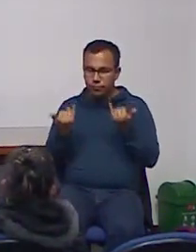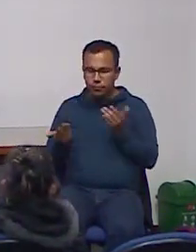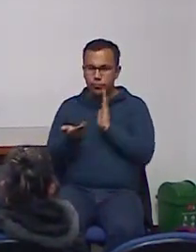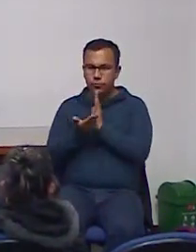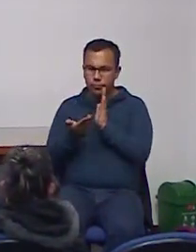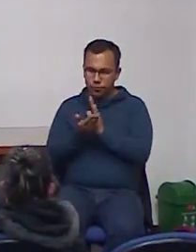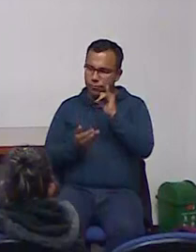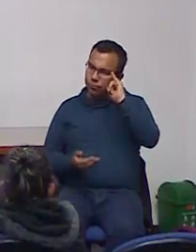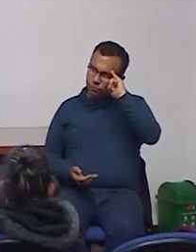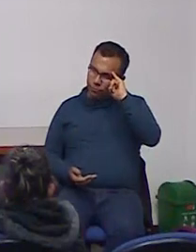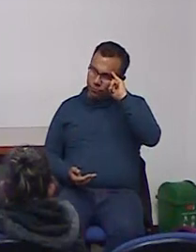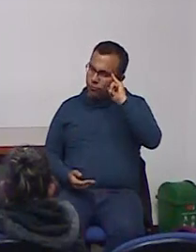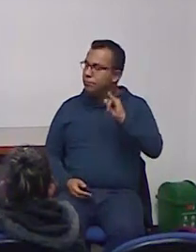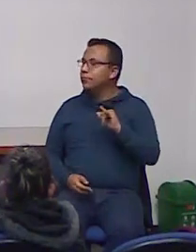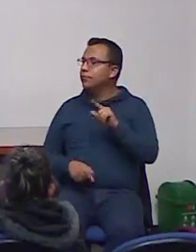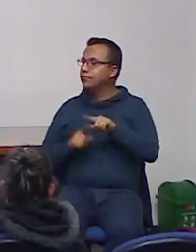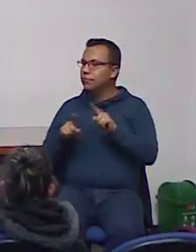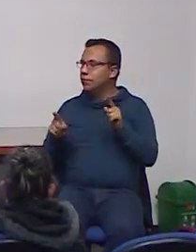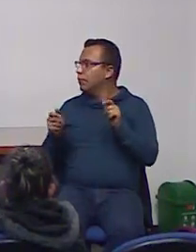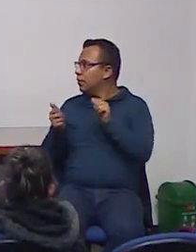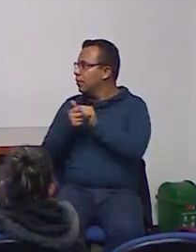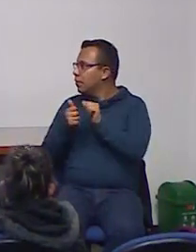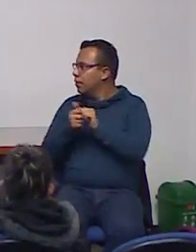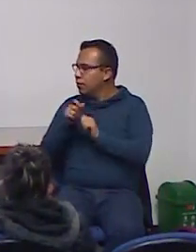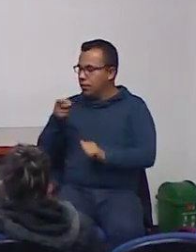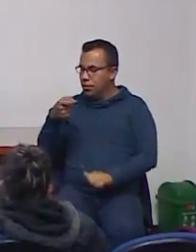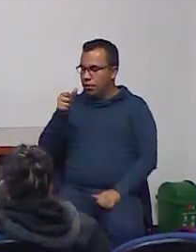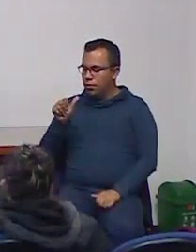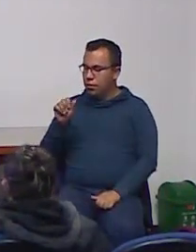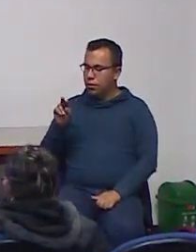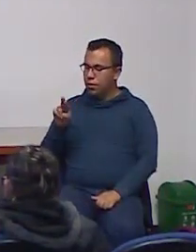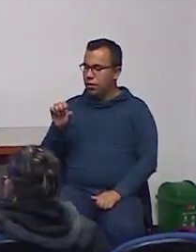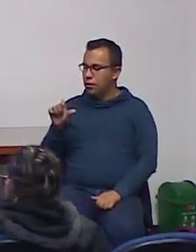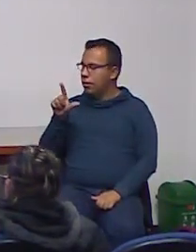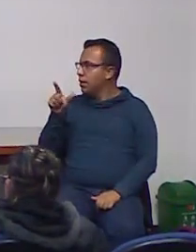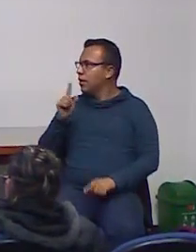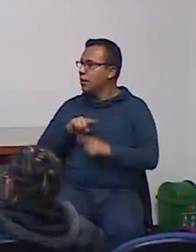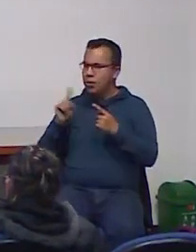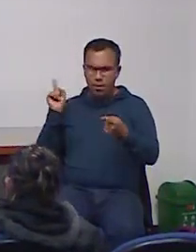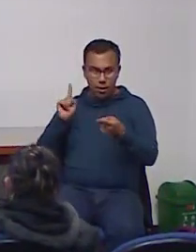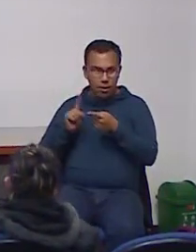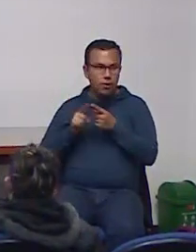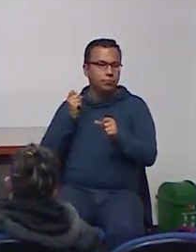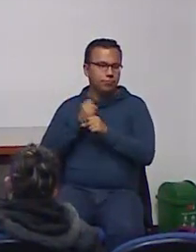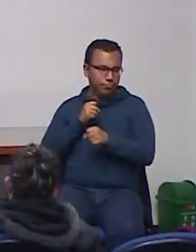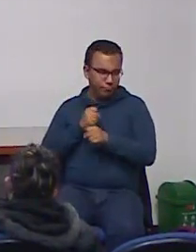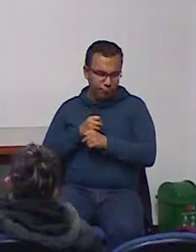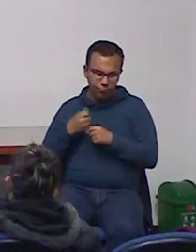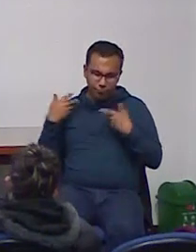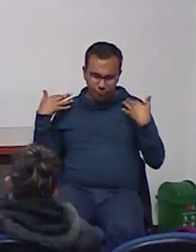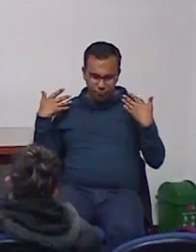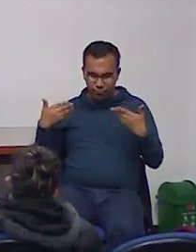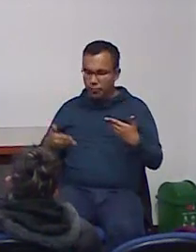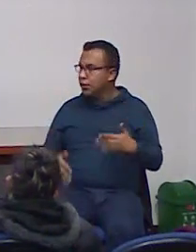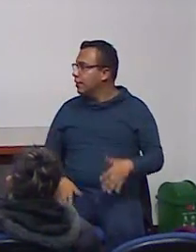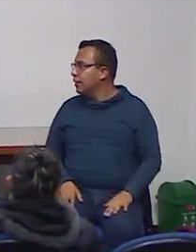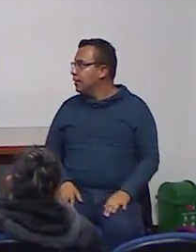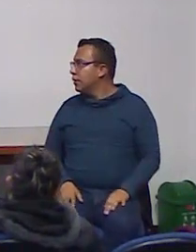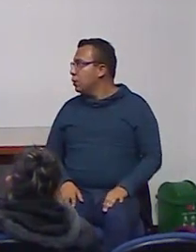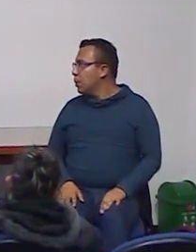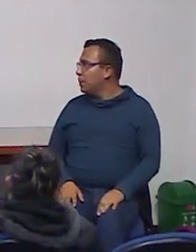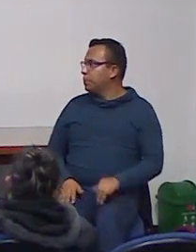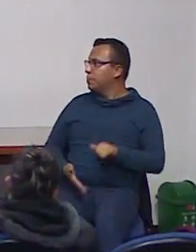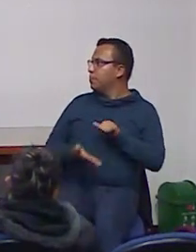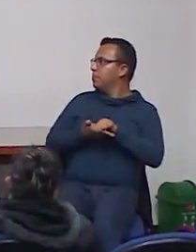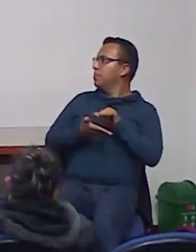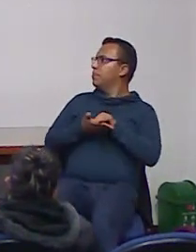psicología eh Y está con Gabriel e un chico que lleva también bastante tiempo con nosotros eh Y también